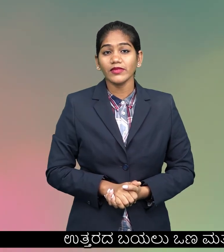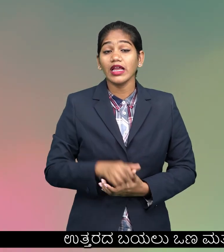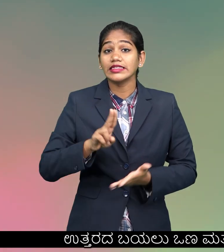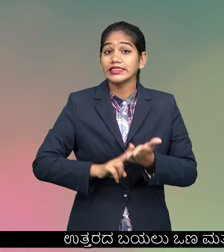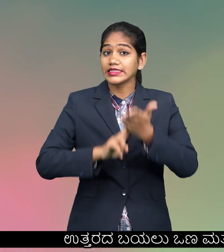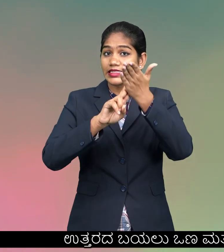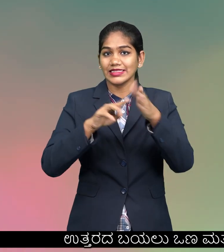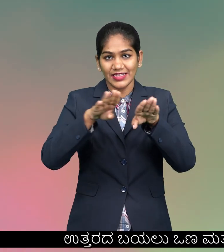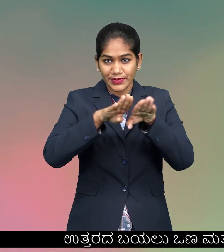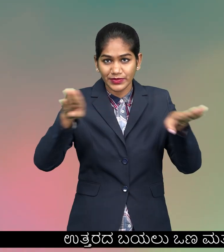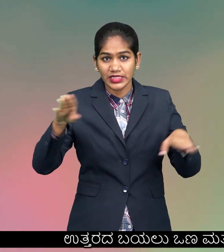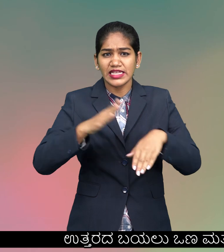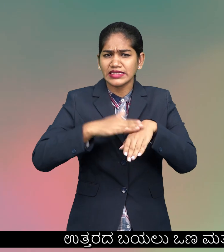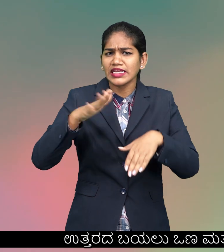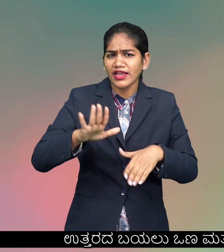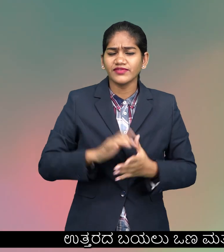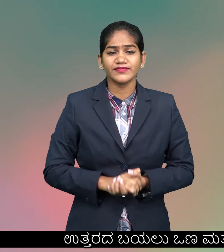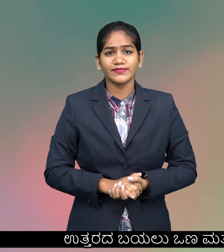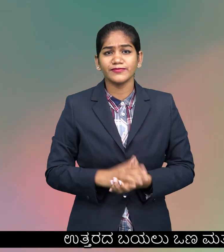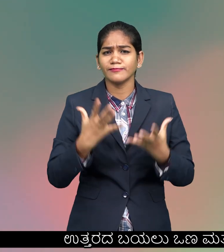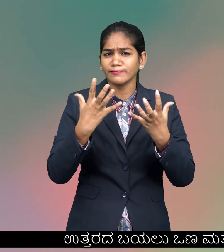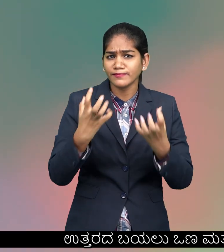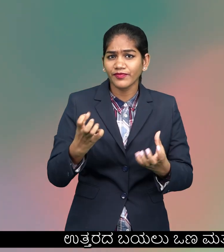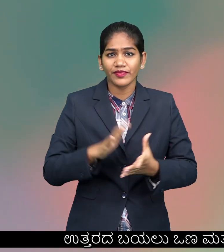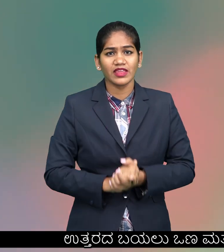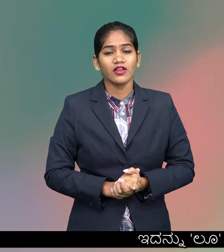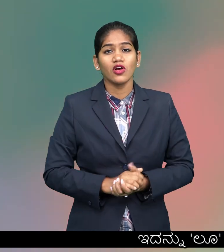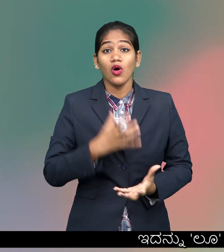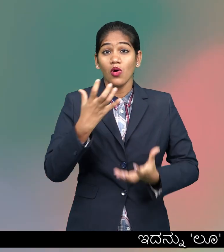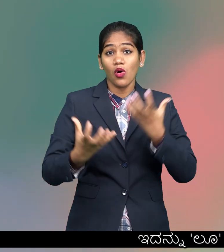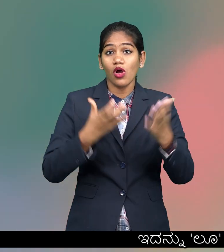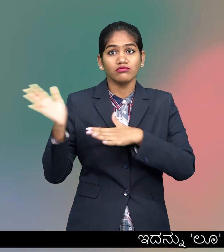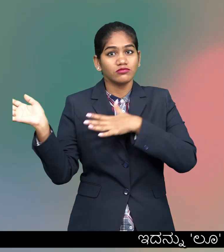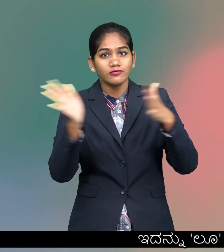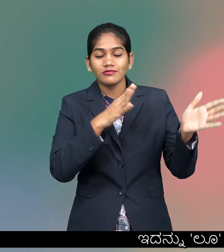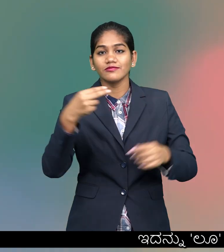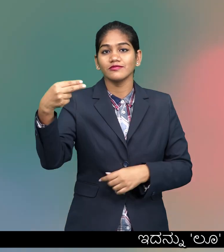ಉತ್ತರದ ಬಯಲು ಒಣ ಮತ್ತು ಬಿಸಿ ಗಾಳಿಯನ್ನು ಅನುಭವಿಸುತ್ತದೆ. ಇದನ್ನು ಲೂ ಎಂದು ಕರೆಯಲಾಗುತ್ತದೆ.